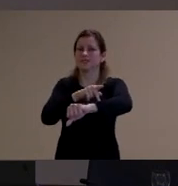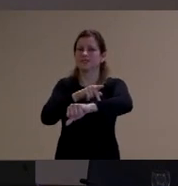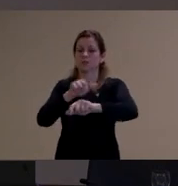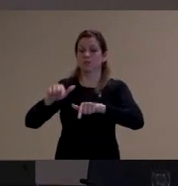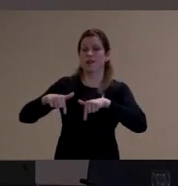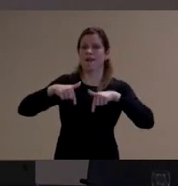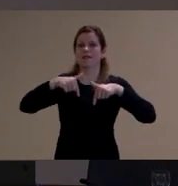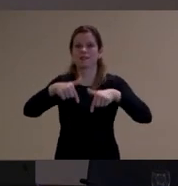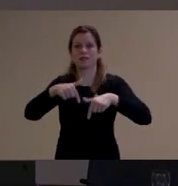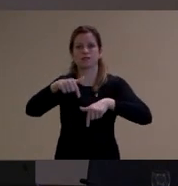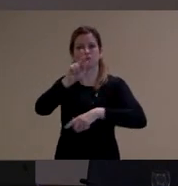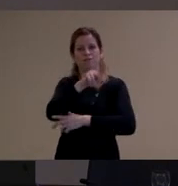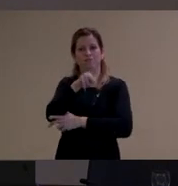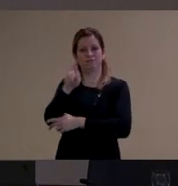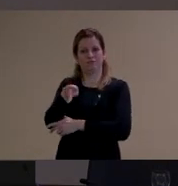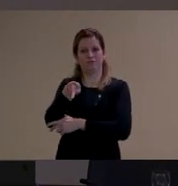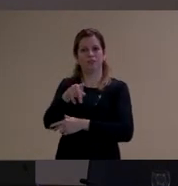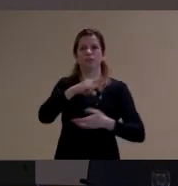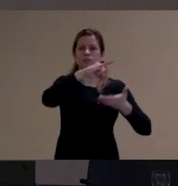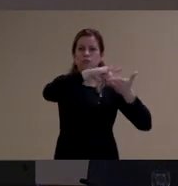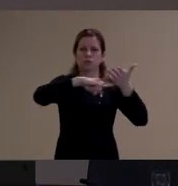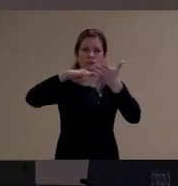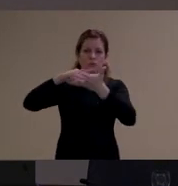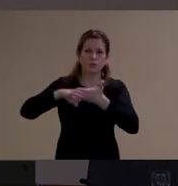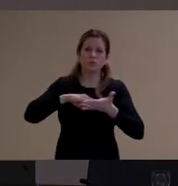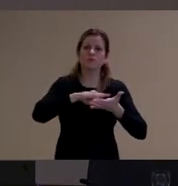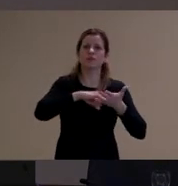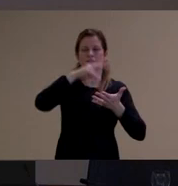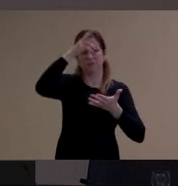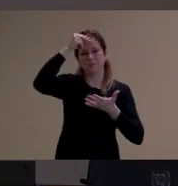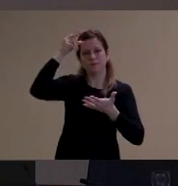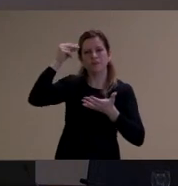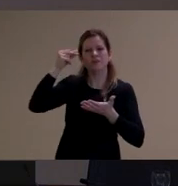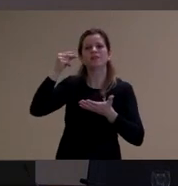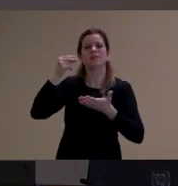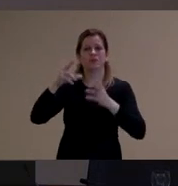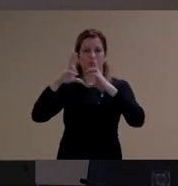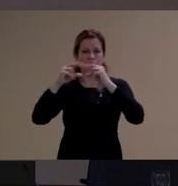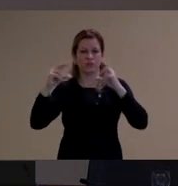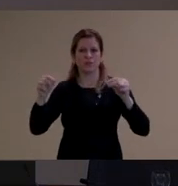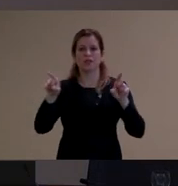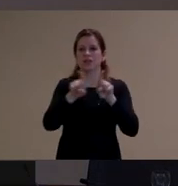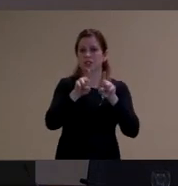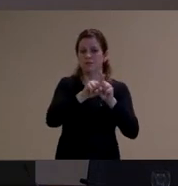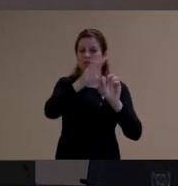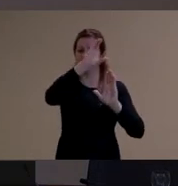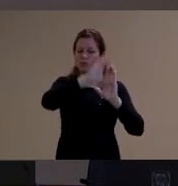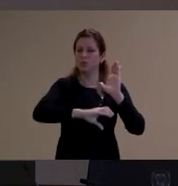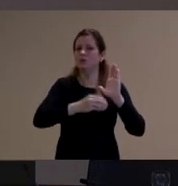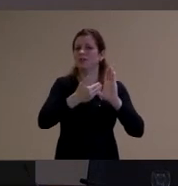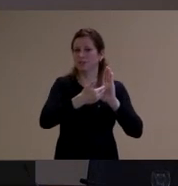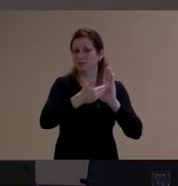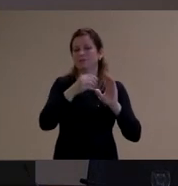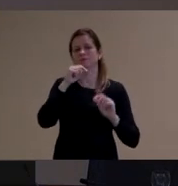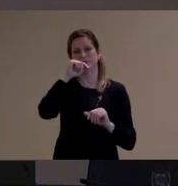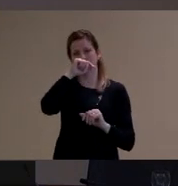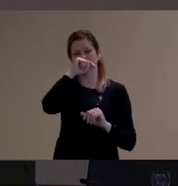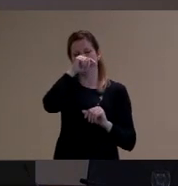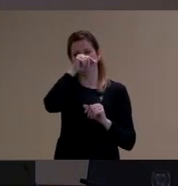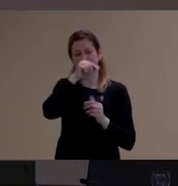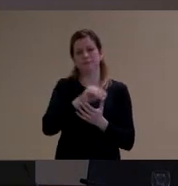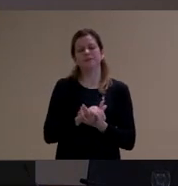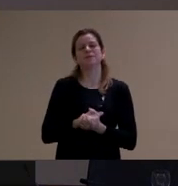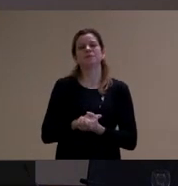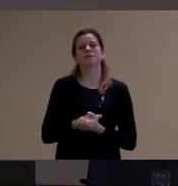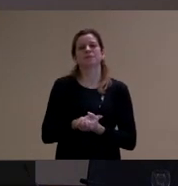docente tanto do documento das orientações quanto do documento dos currículos do currículo né então foram